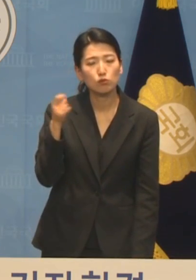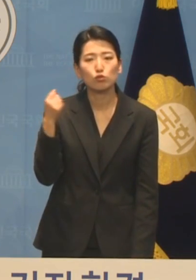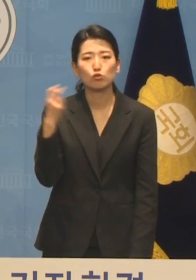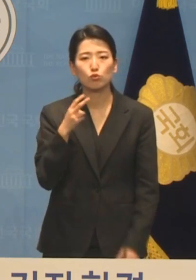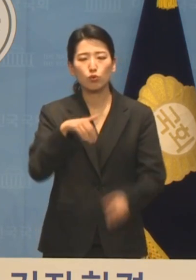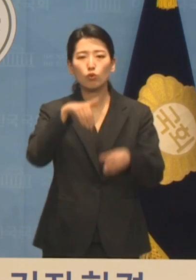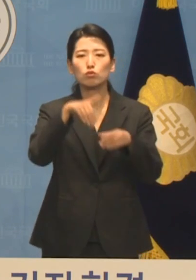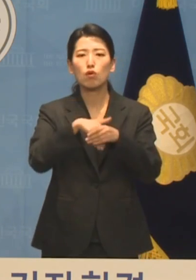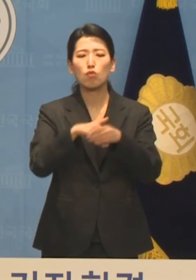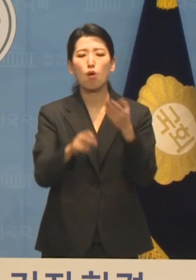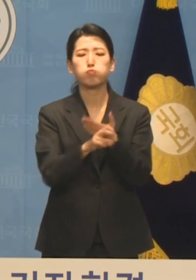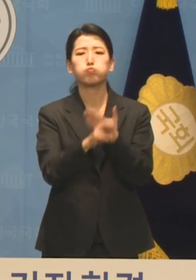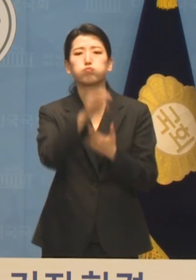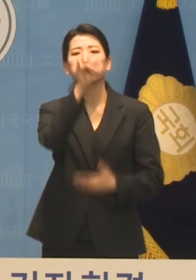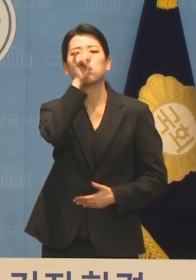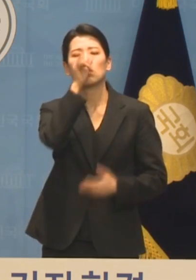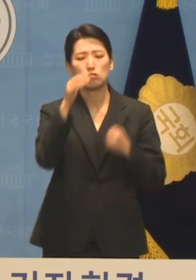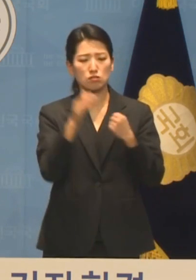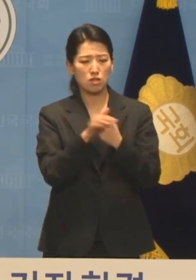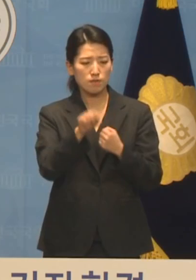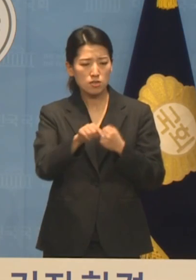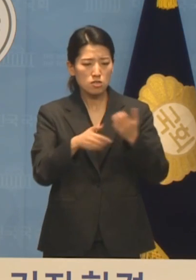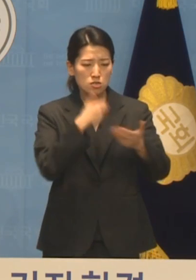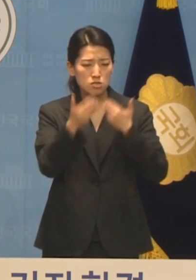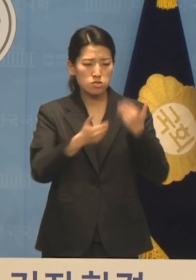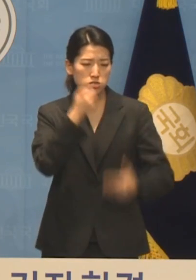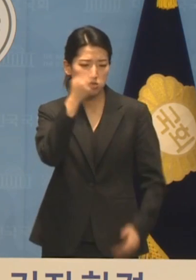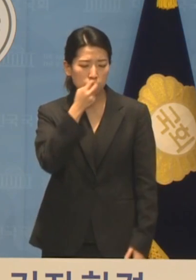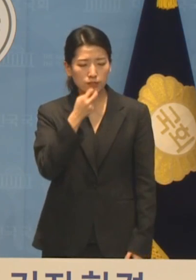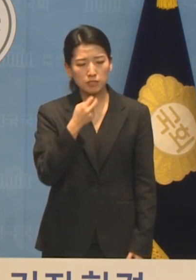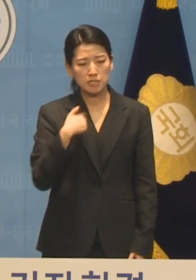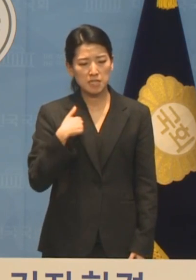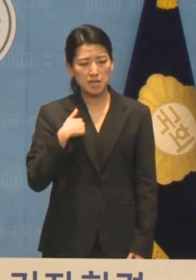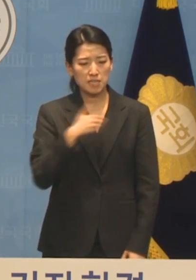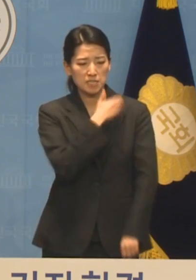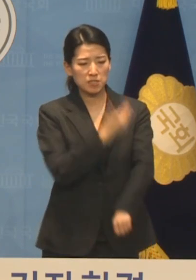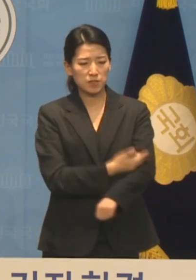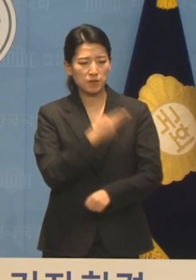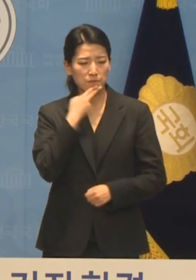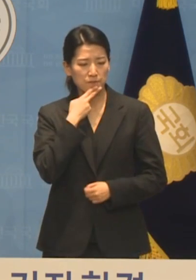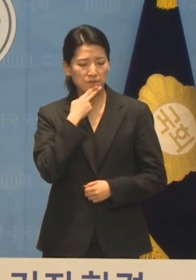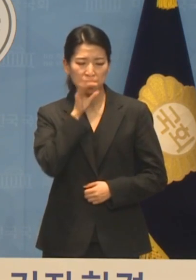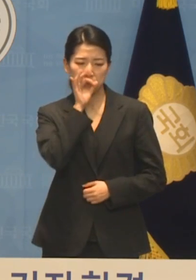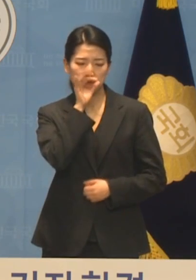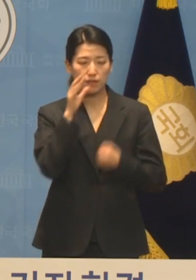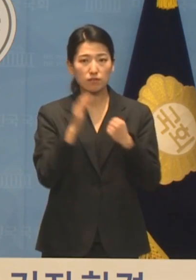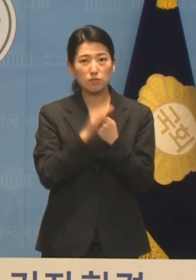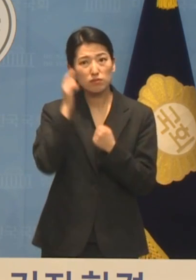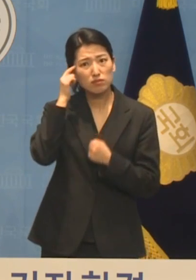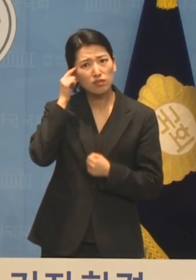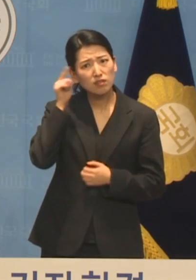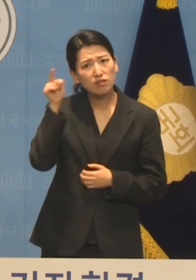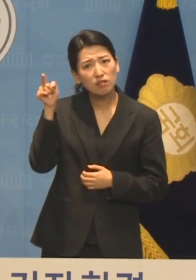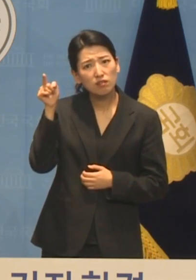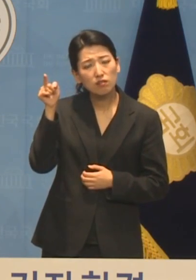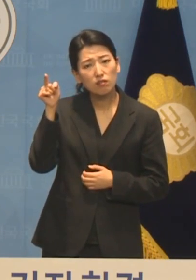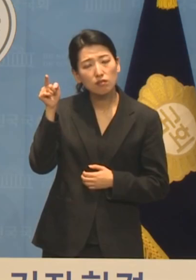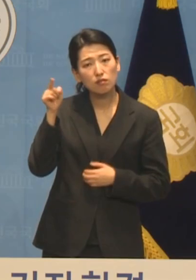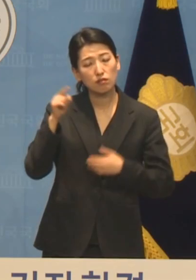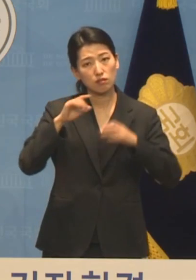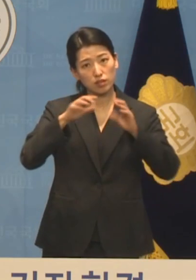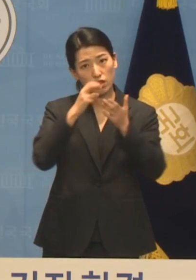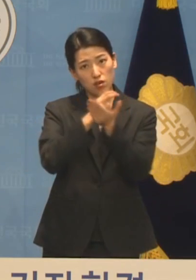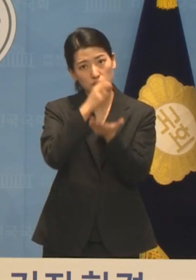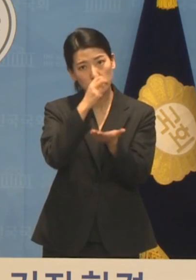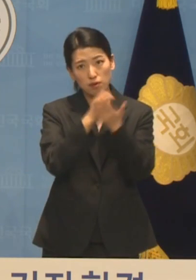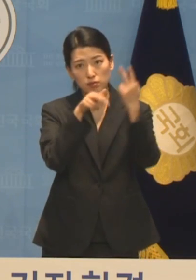규명하는 것이 현행 사법 기능으로는 불가능한 상태에 이르렀다고 판단한 것입니다. 다시 말해 계엄법 제2조가